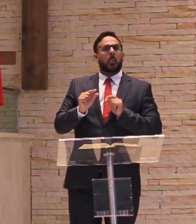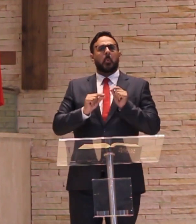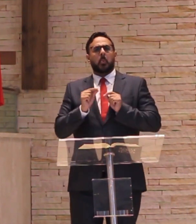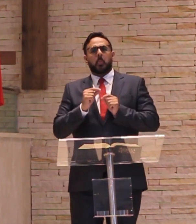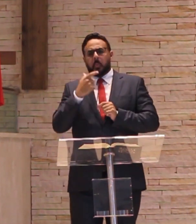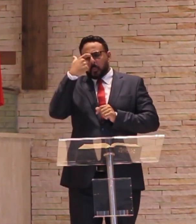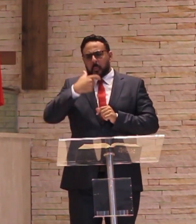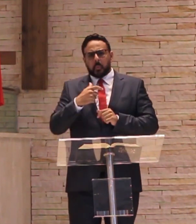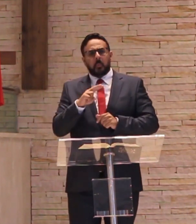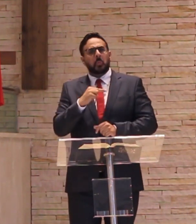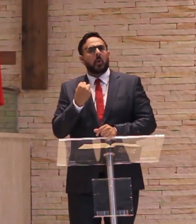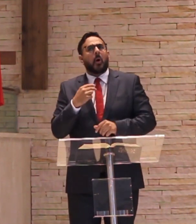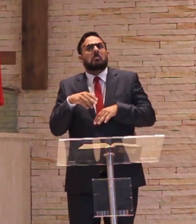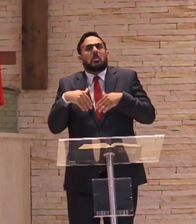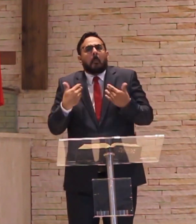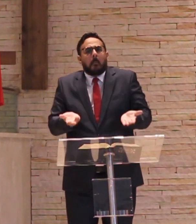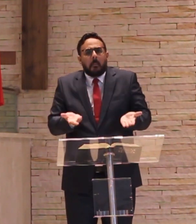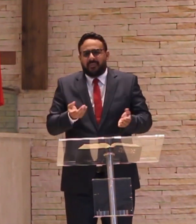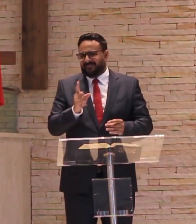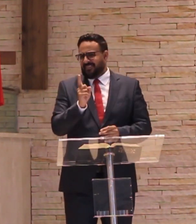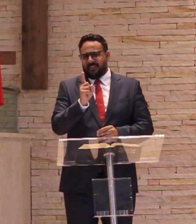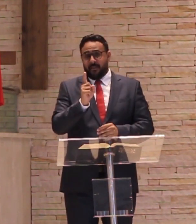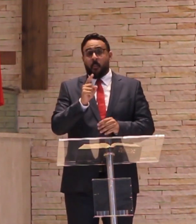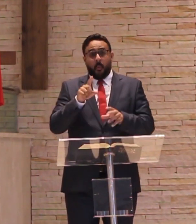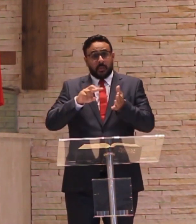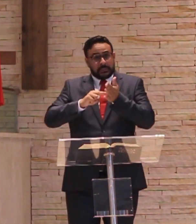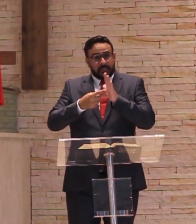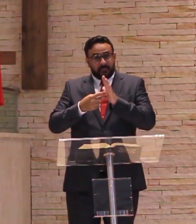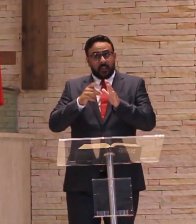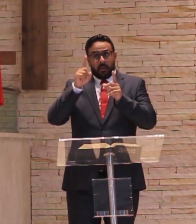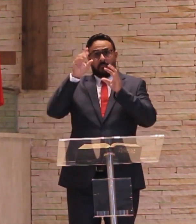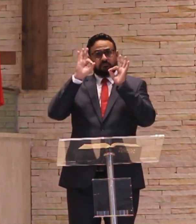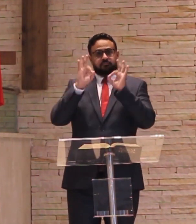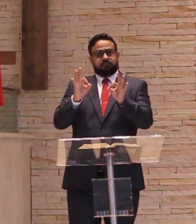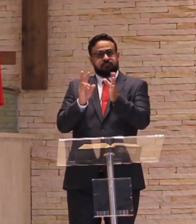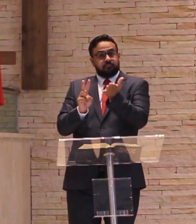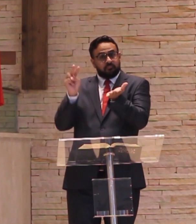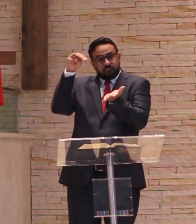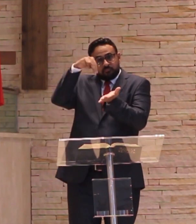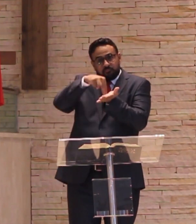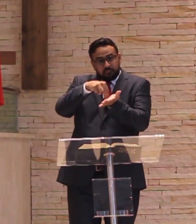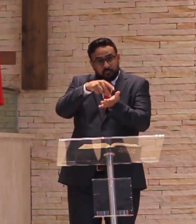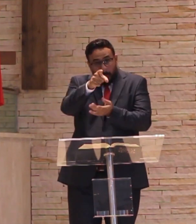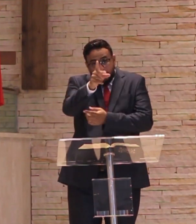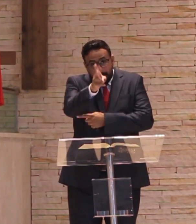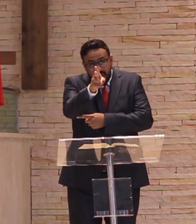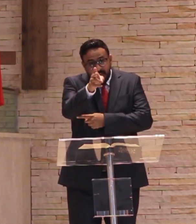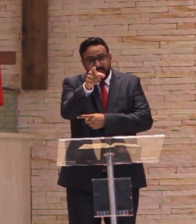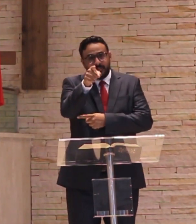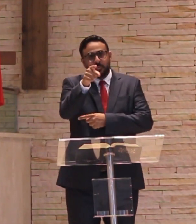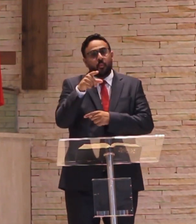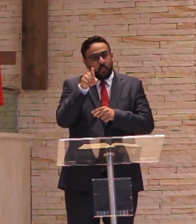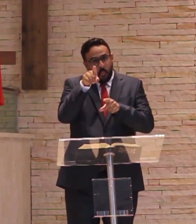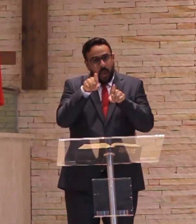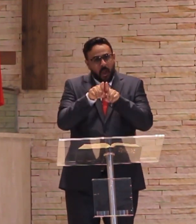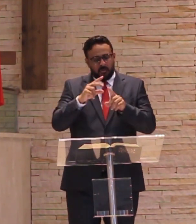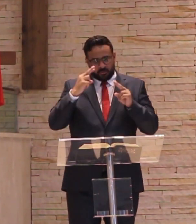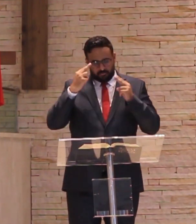sua história e na sua trajetória. Não, é uma ressurreição verdadeira, uma ressurreição aonde